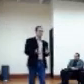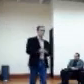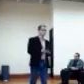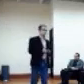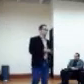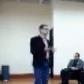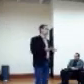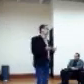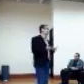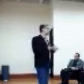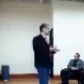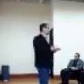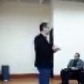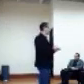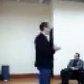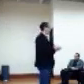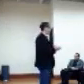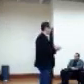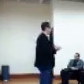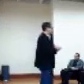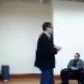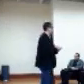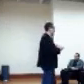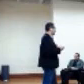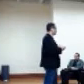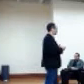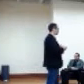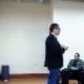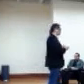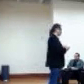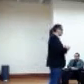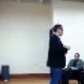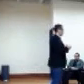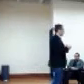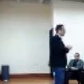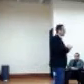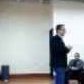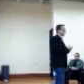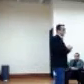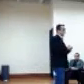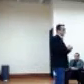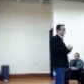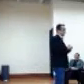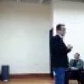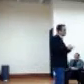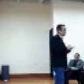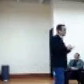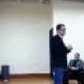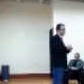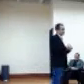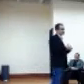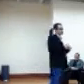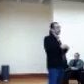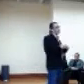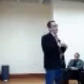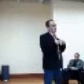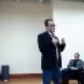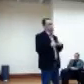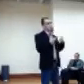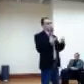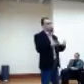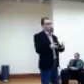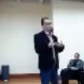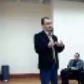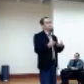a, a lo de la escuela, situaciones personales. ¿Sí? Bueno, entonces, clic.